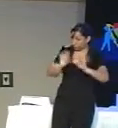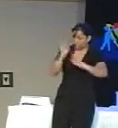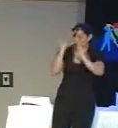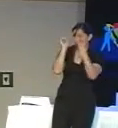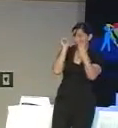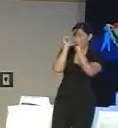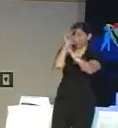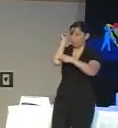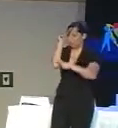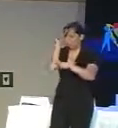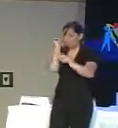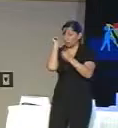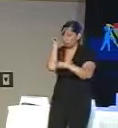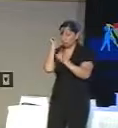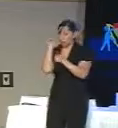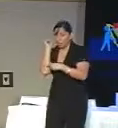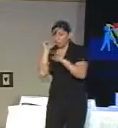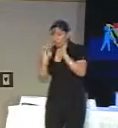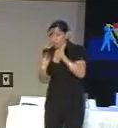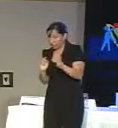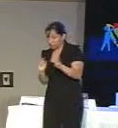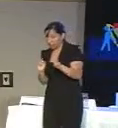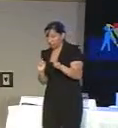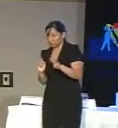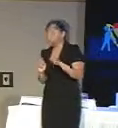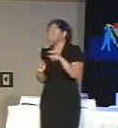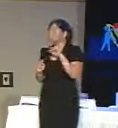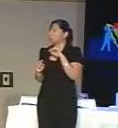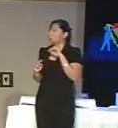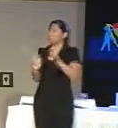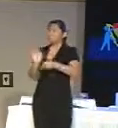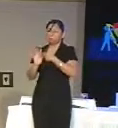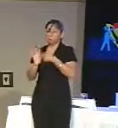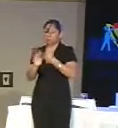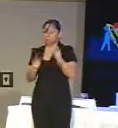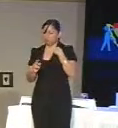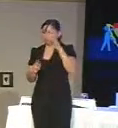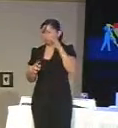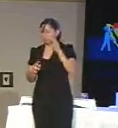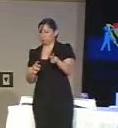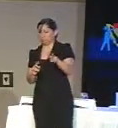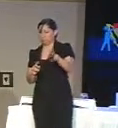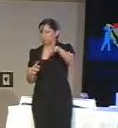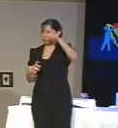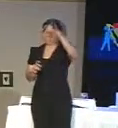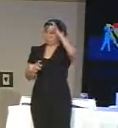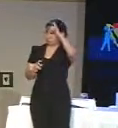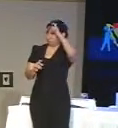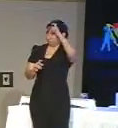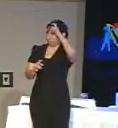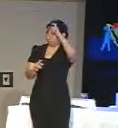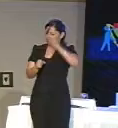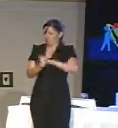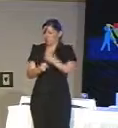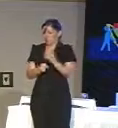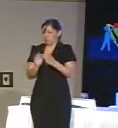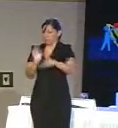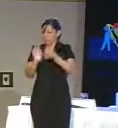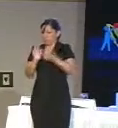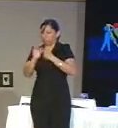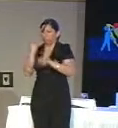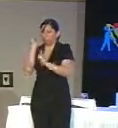de mortalidad materna, claro, no estamos hablando tan solo de